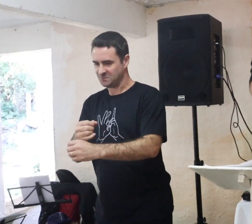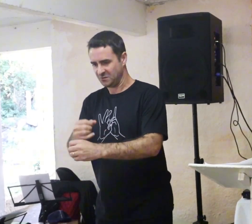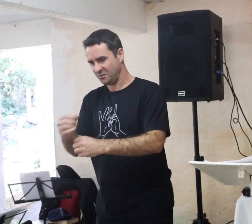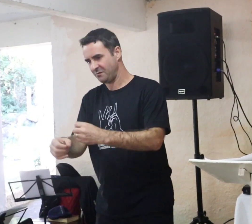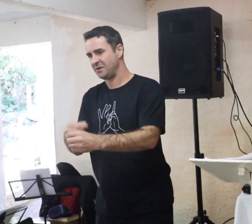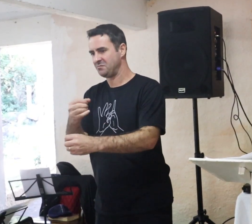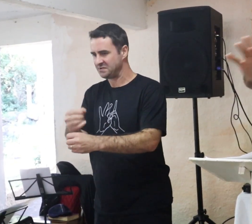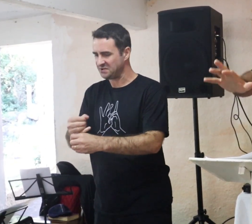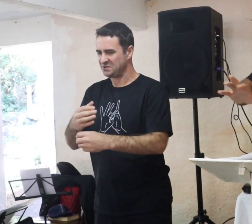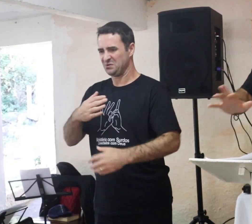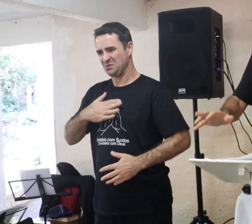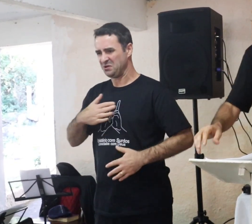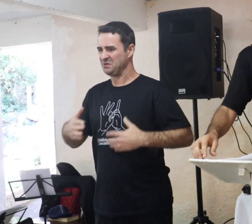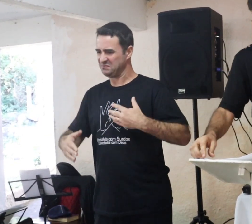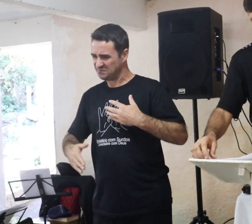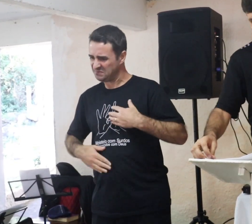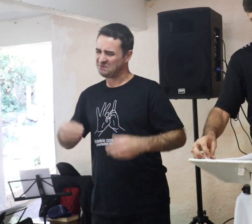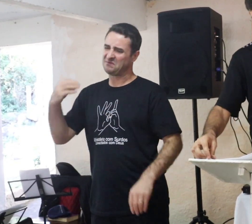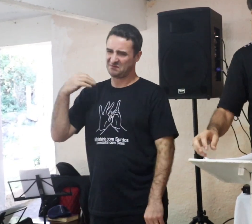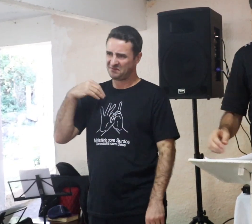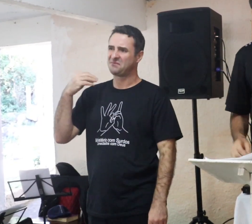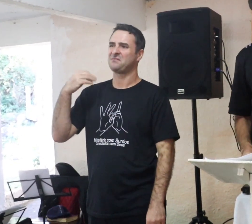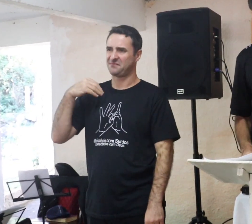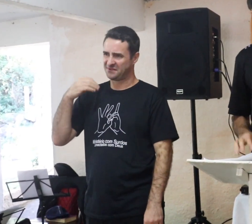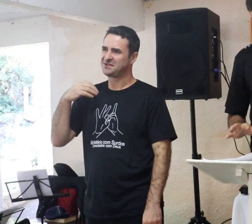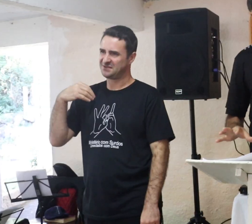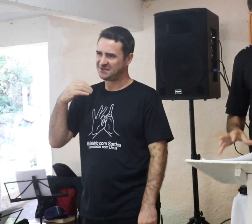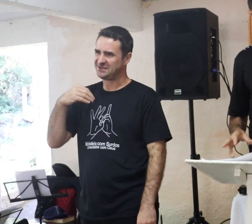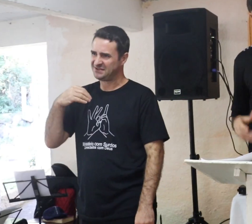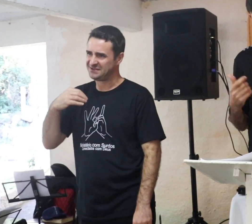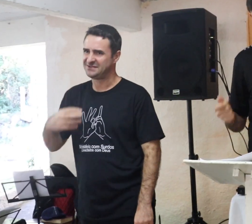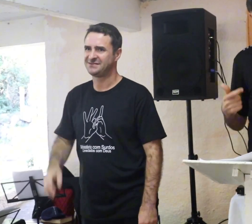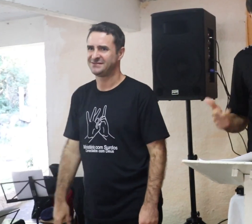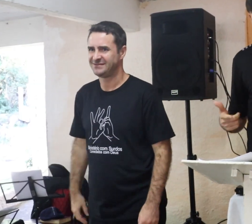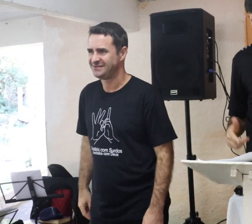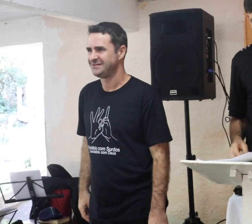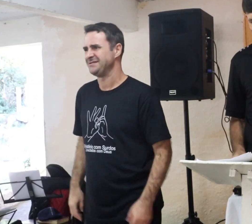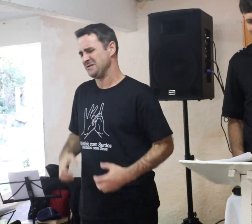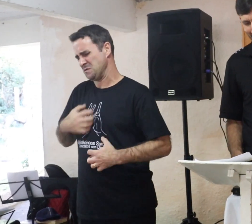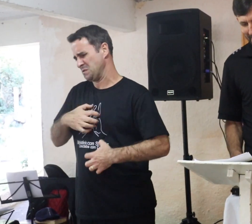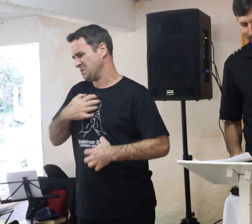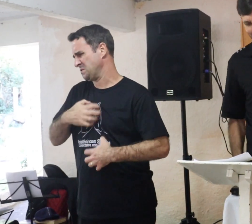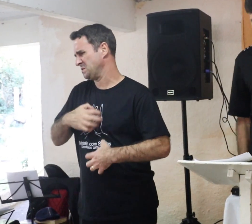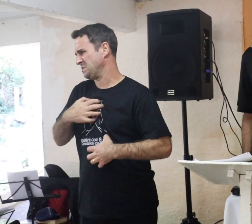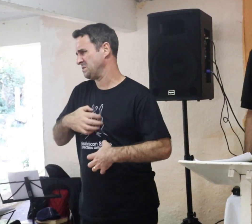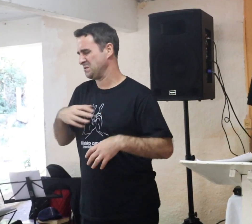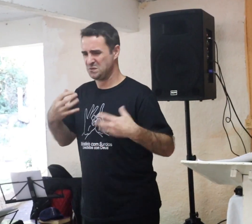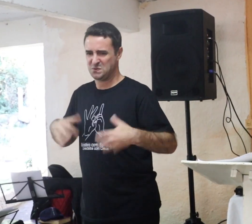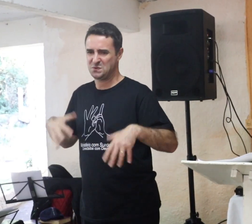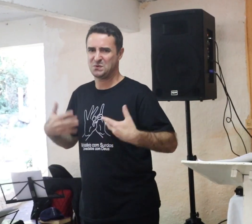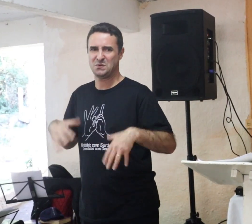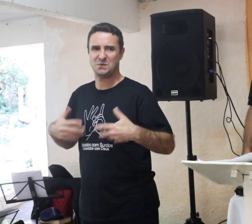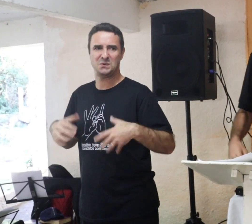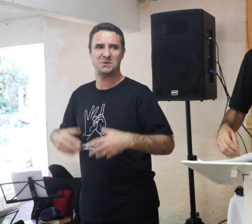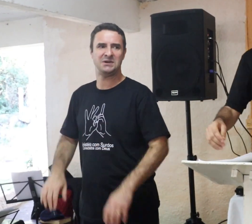Não vamos falar muito disso, né? Para a gente não ficar desanimado. Porque a palavra aqui, ela é animadora, é encorajadora.